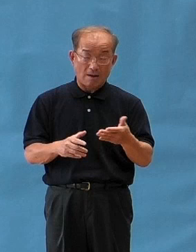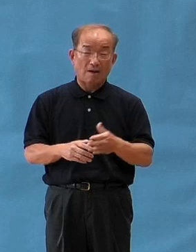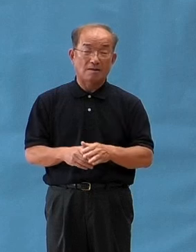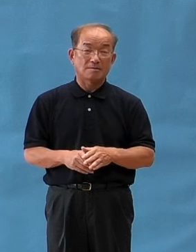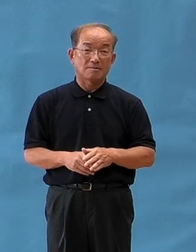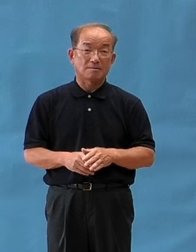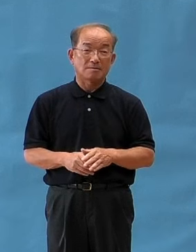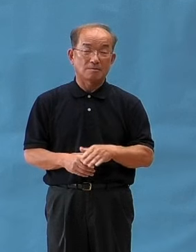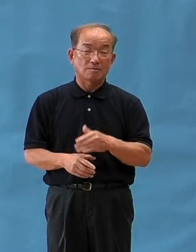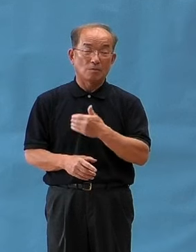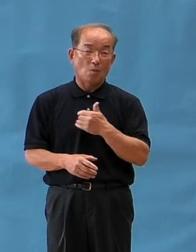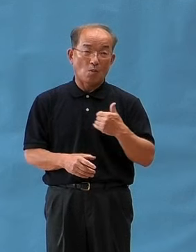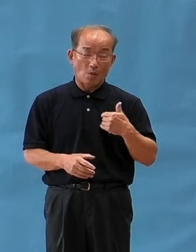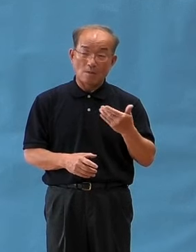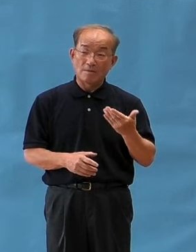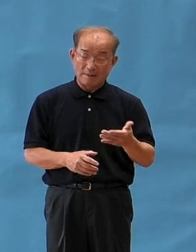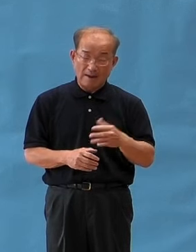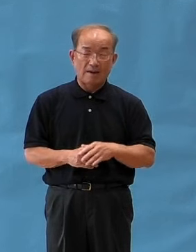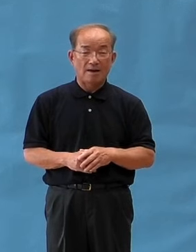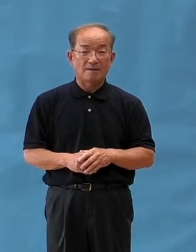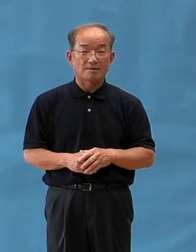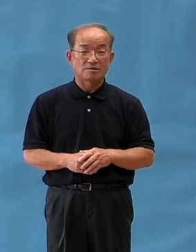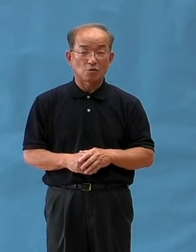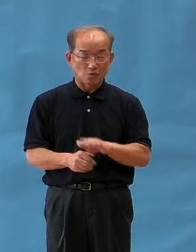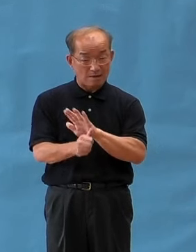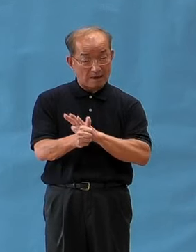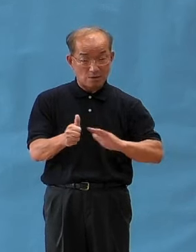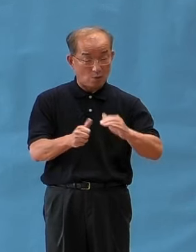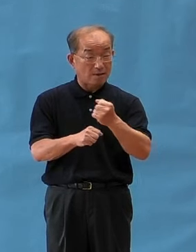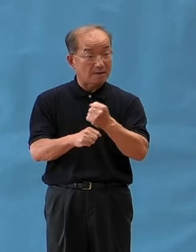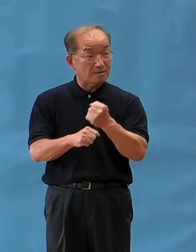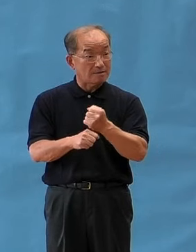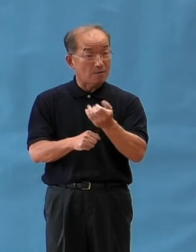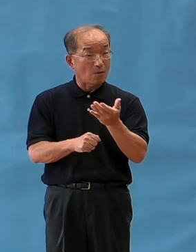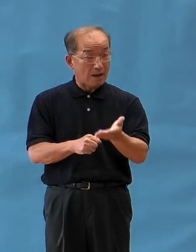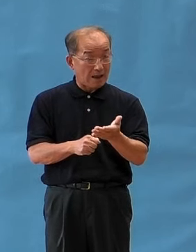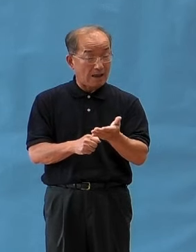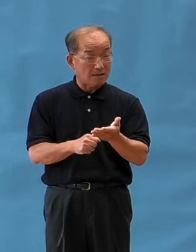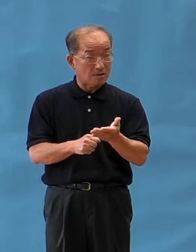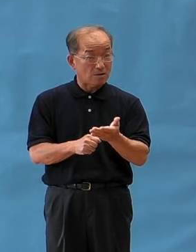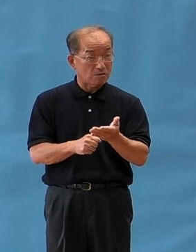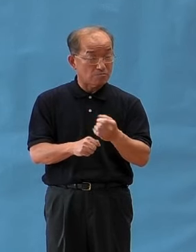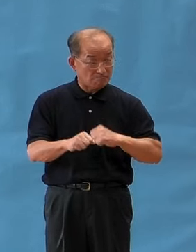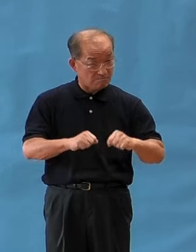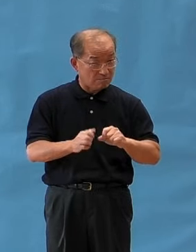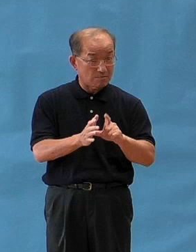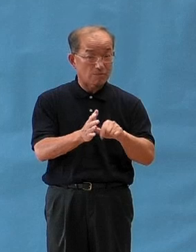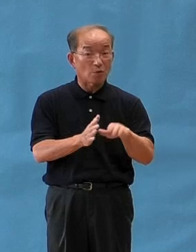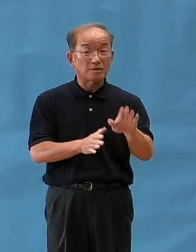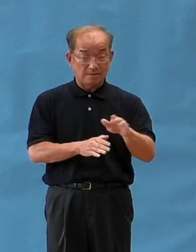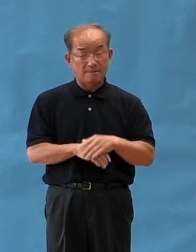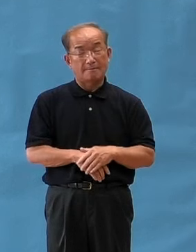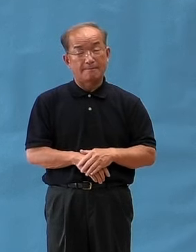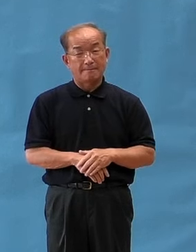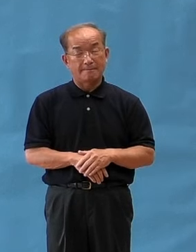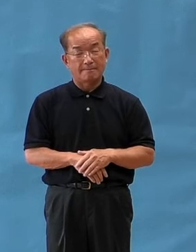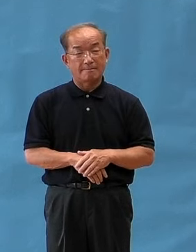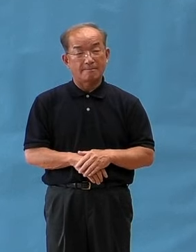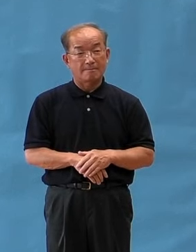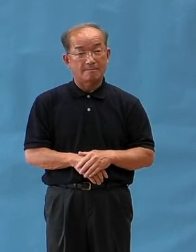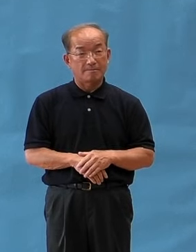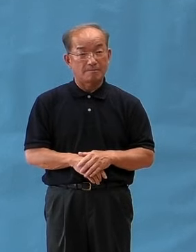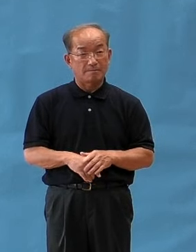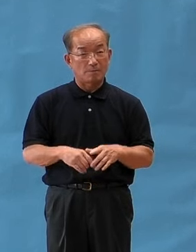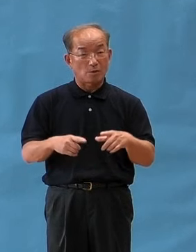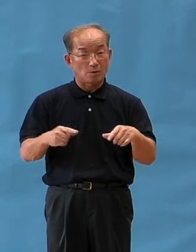か。どうしたらそういう環境を作れるかっていうことを一生懸命やってるときに、こんなその国立